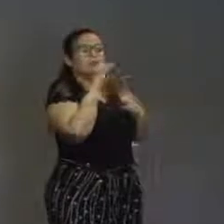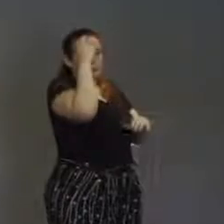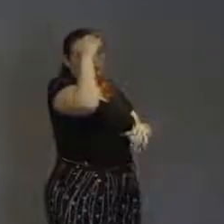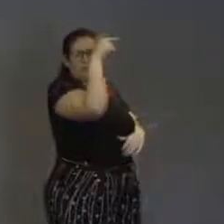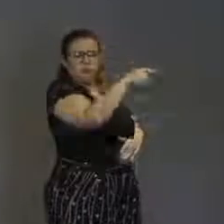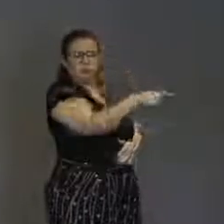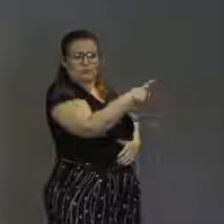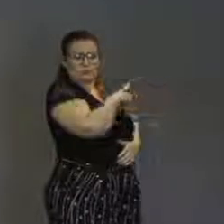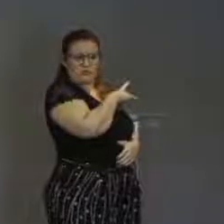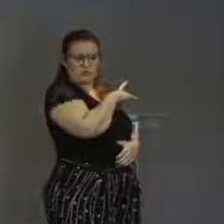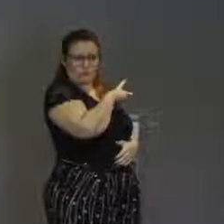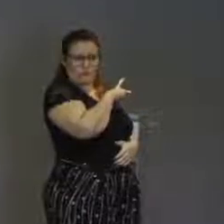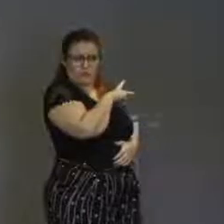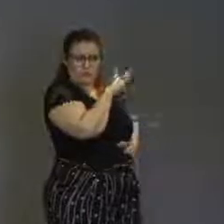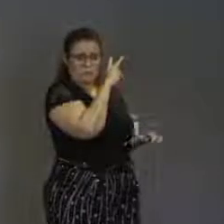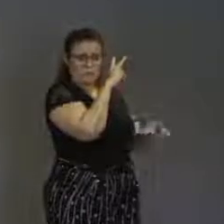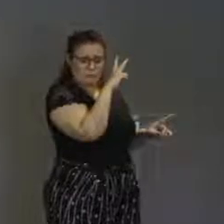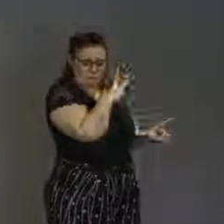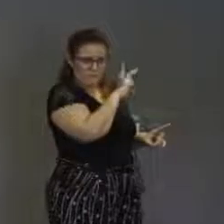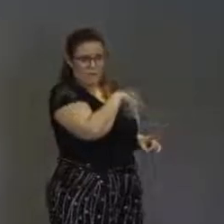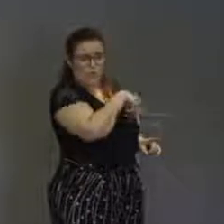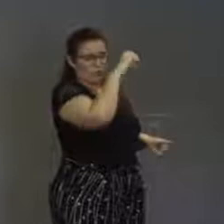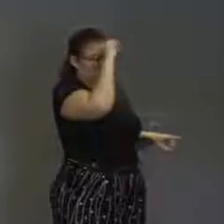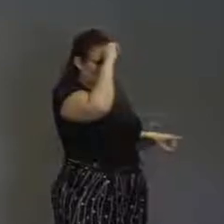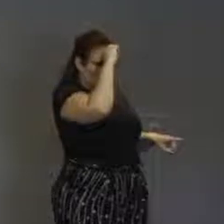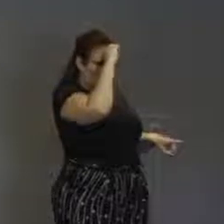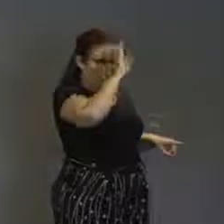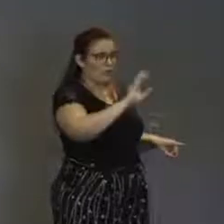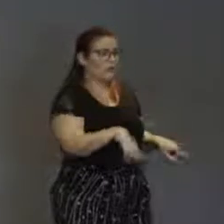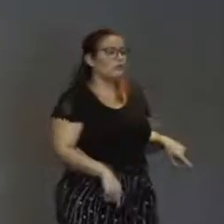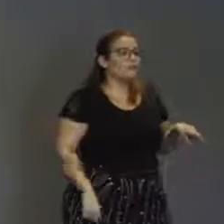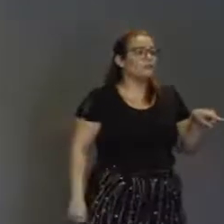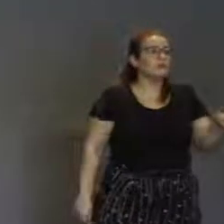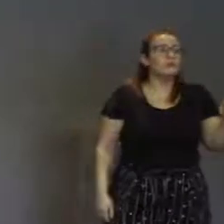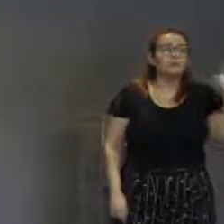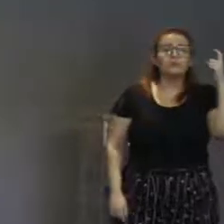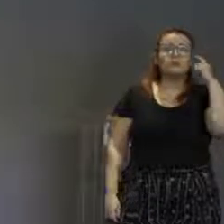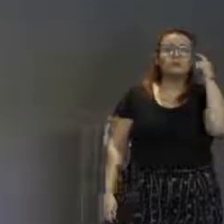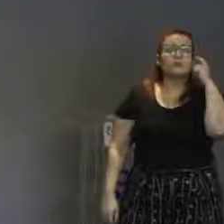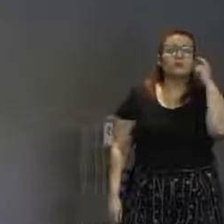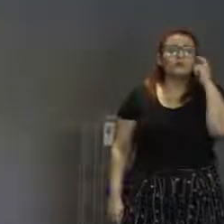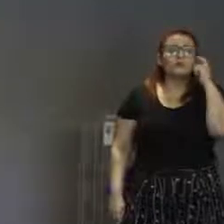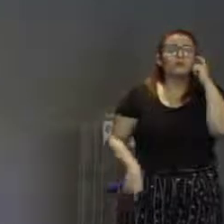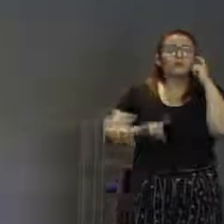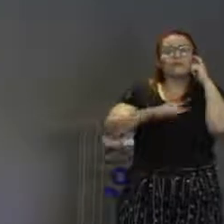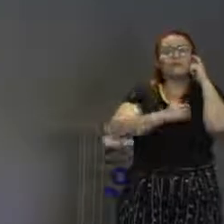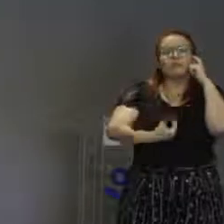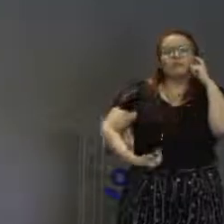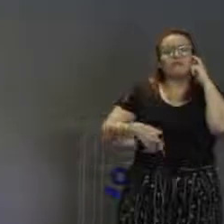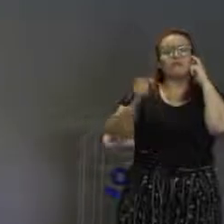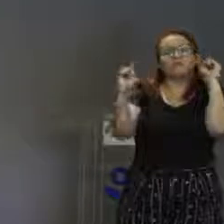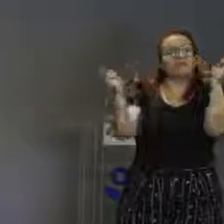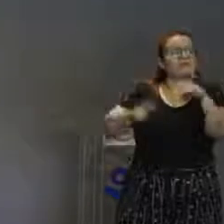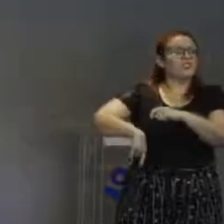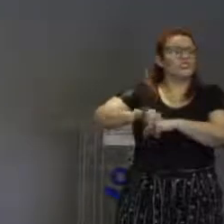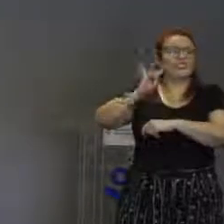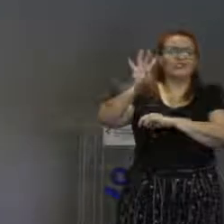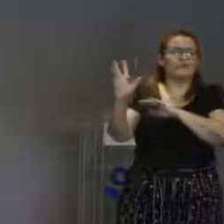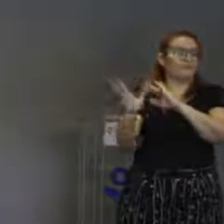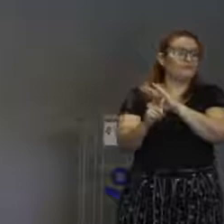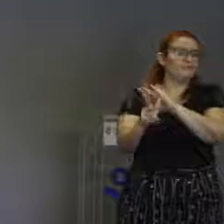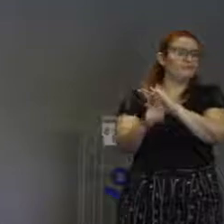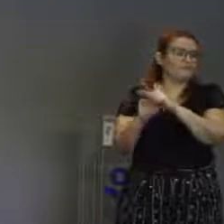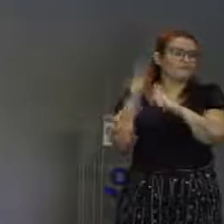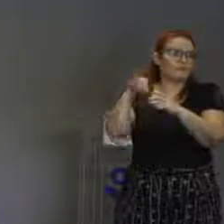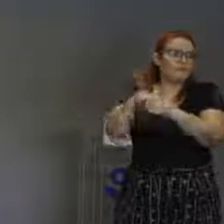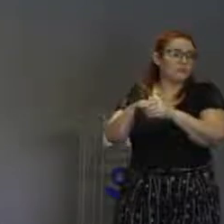nada, o setor privado não sabe nada, o setor privado acha que o setor público só tem incompetente e corrupto, e